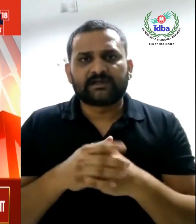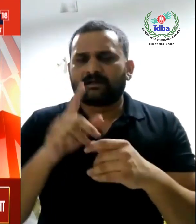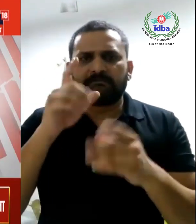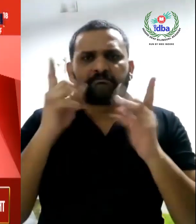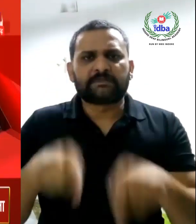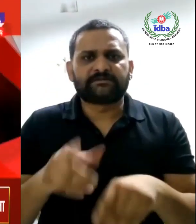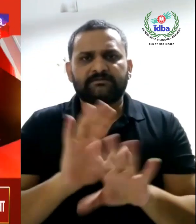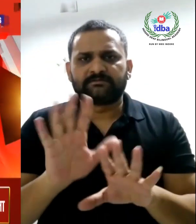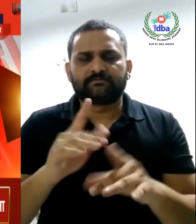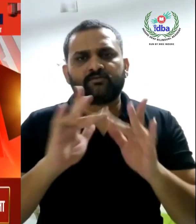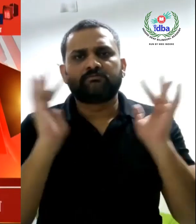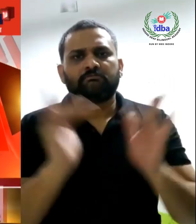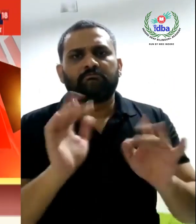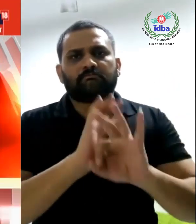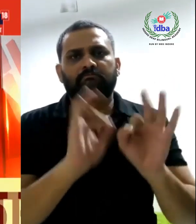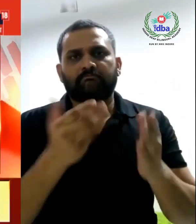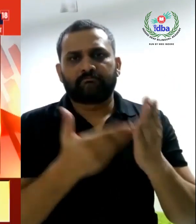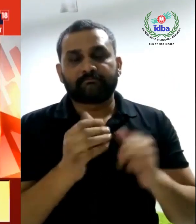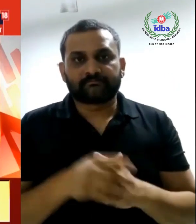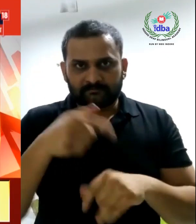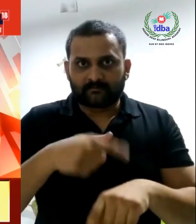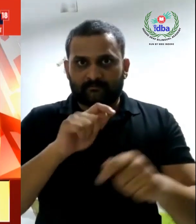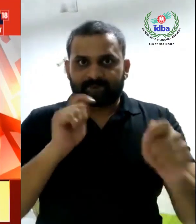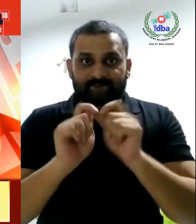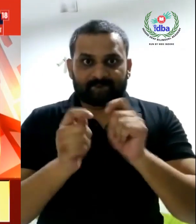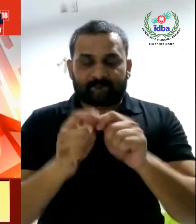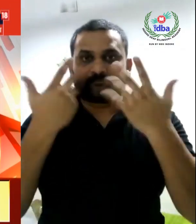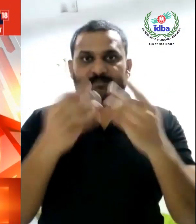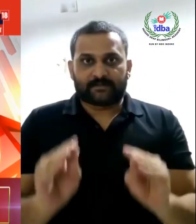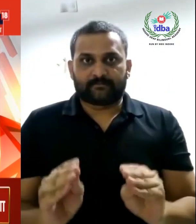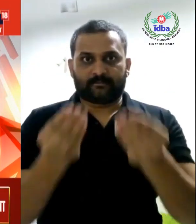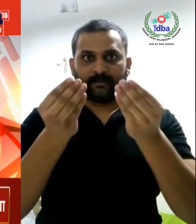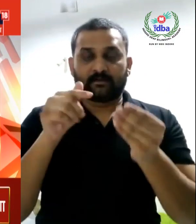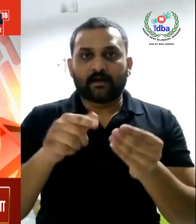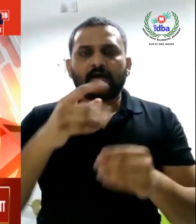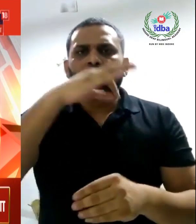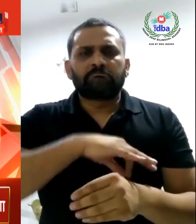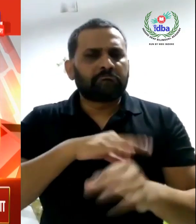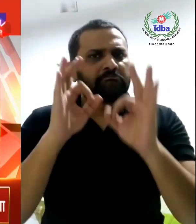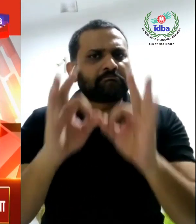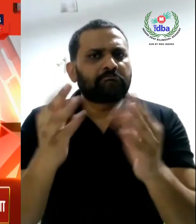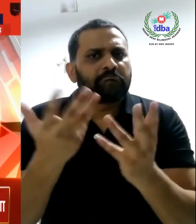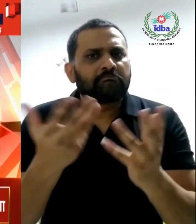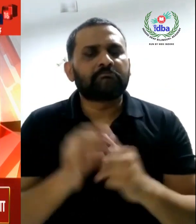आवश्यकता नहीं है। इन सुधारों से सबसे बड़ा फायदा यह होगा